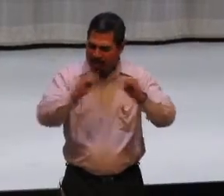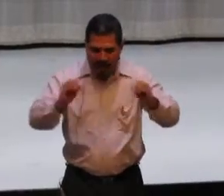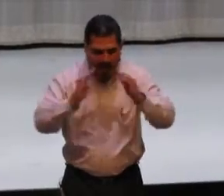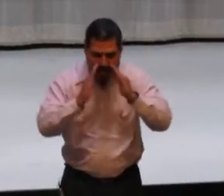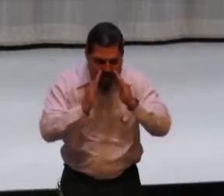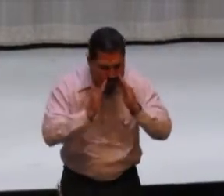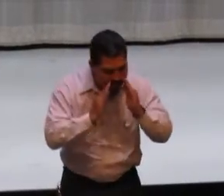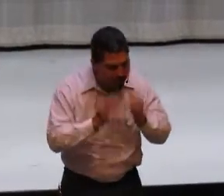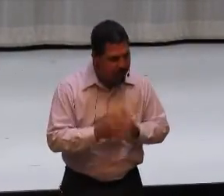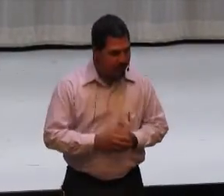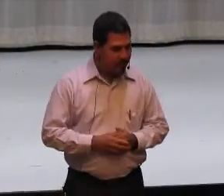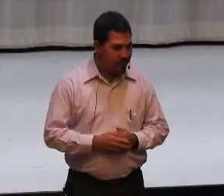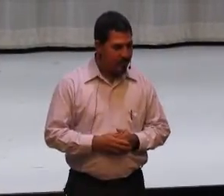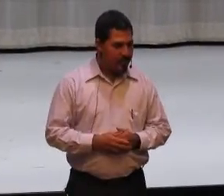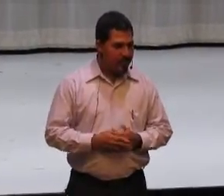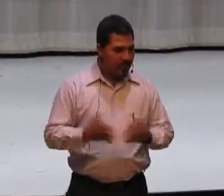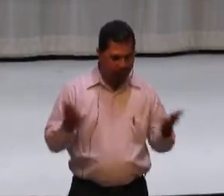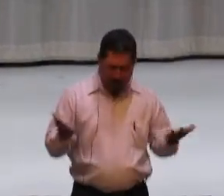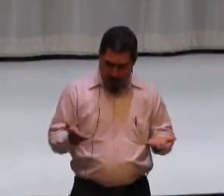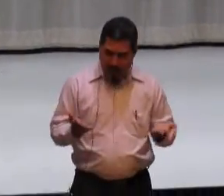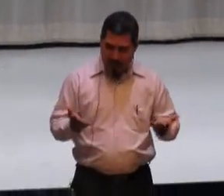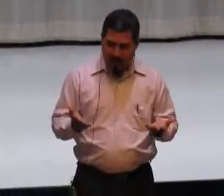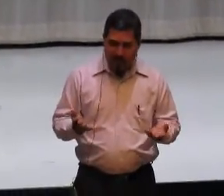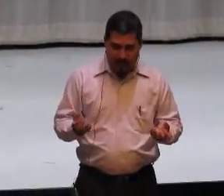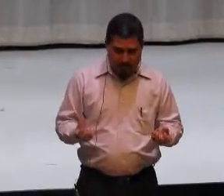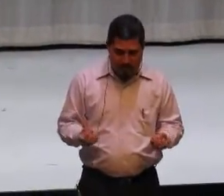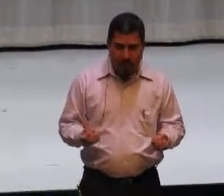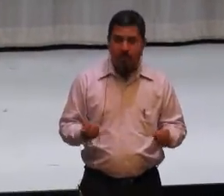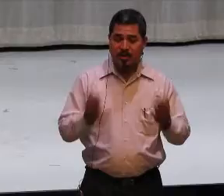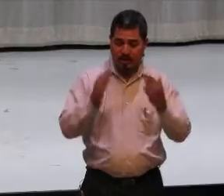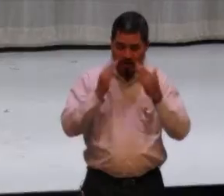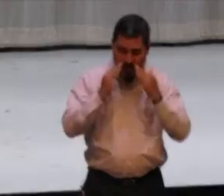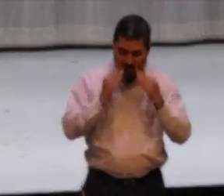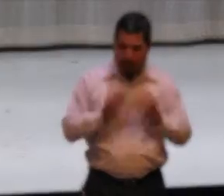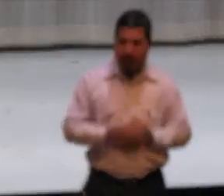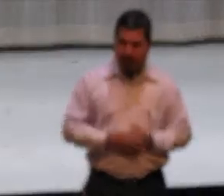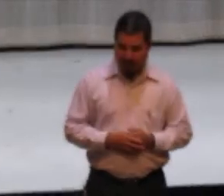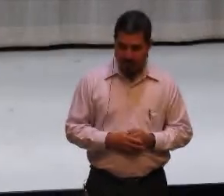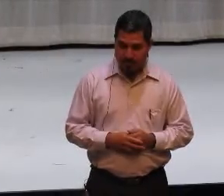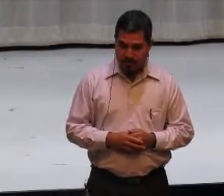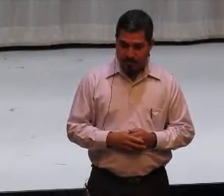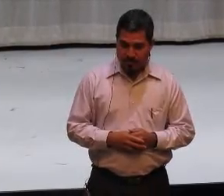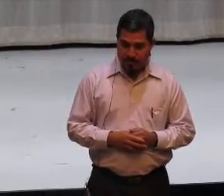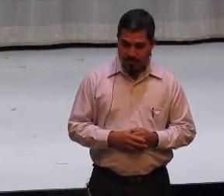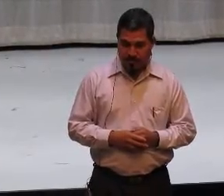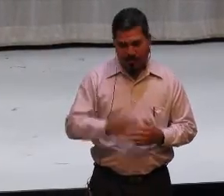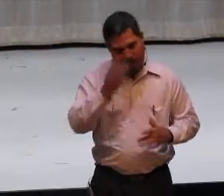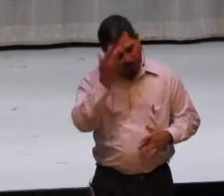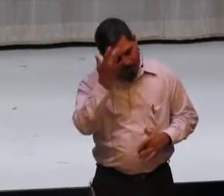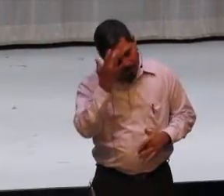nada de tristeza. Aquí, mucha tristeza. Por la